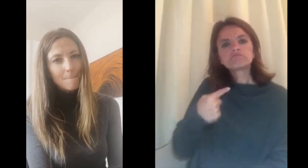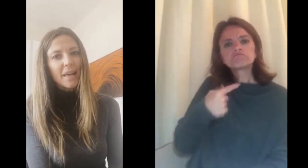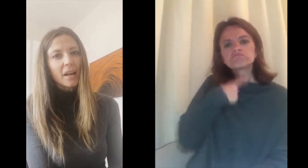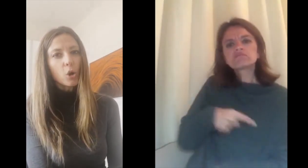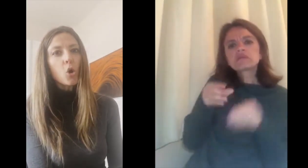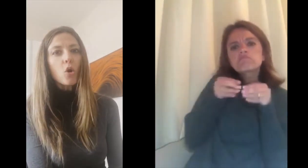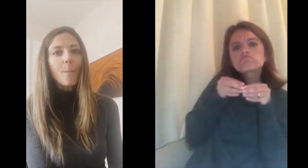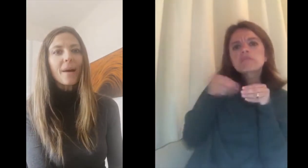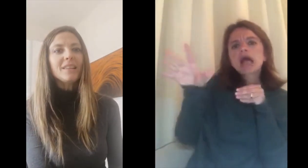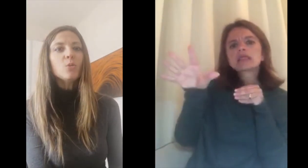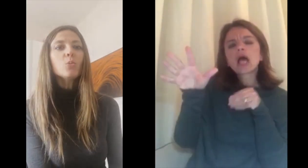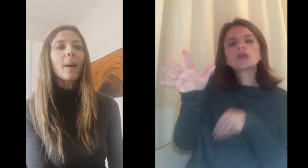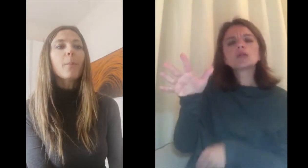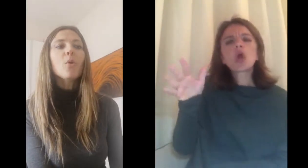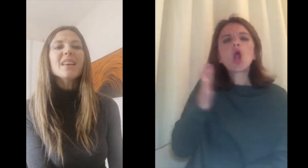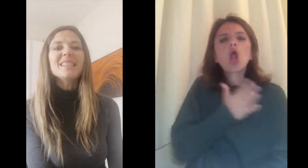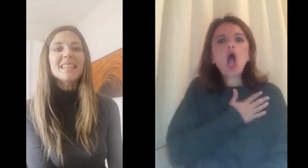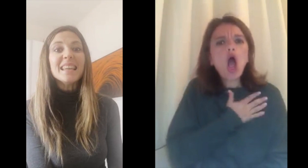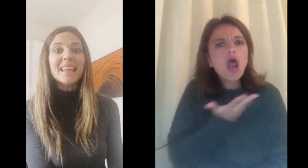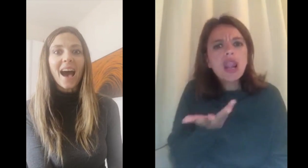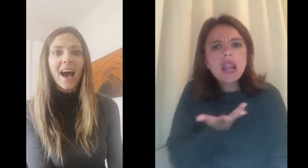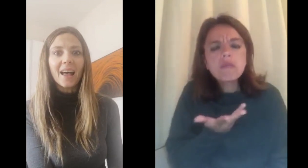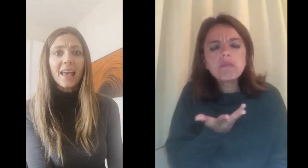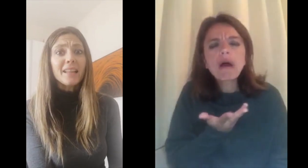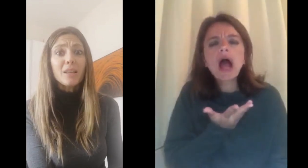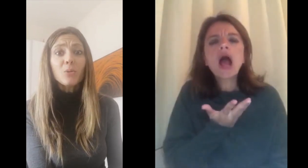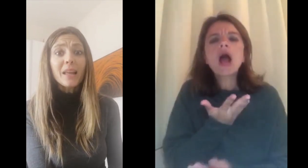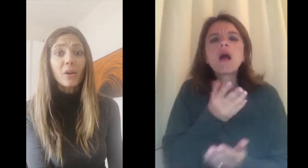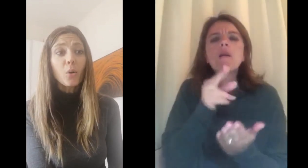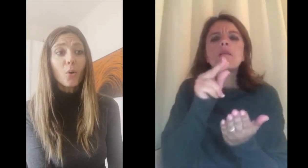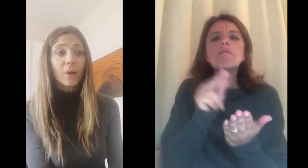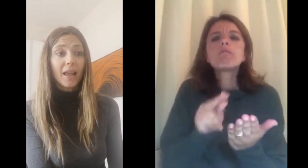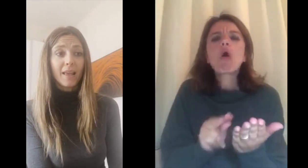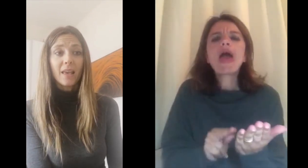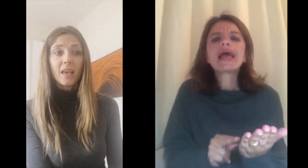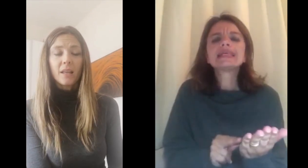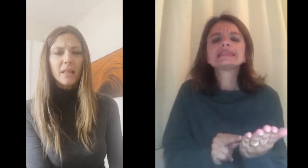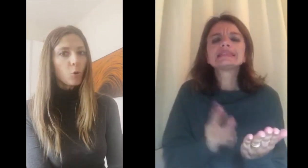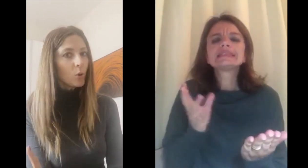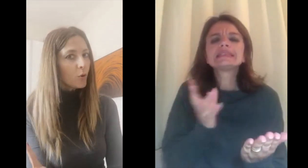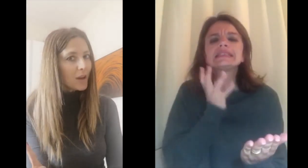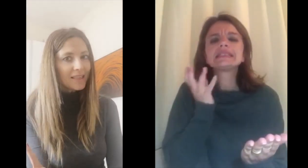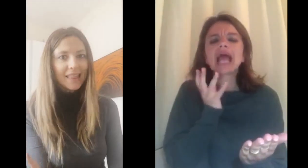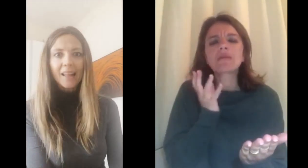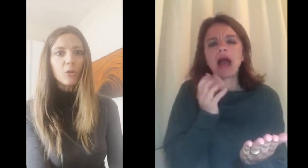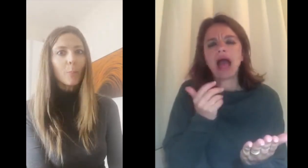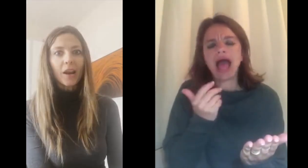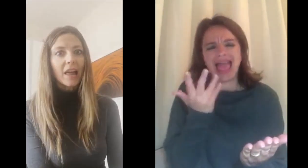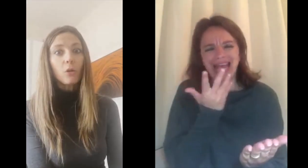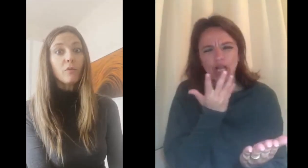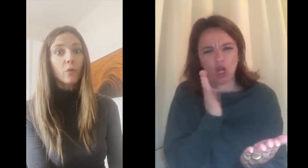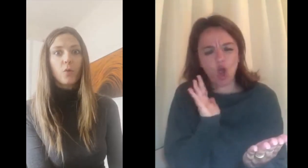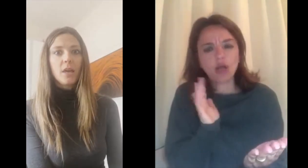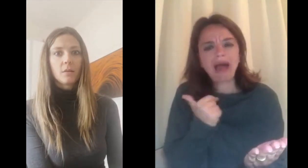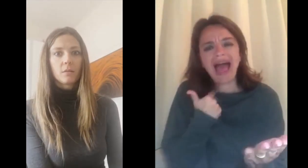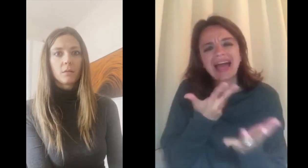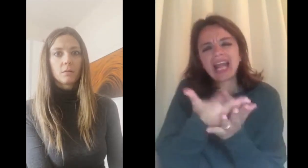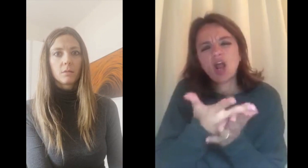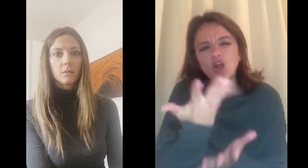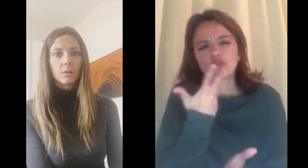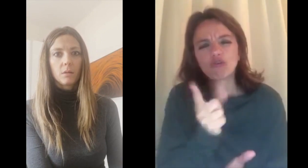lì per colpa di una poesia e di un errore di cui non intendo parlare con